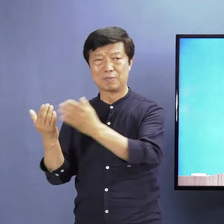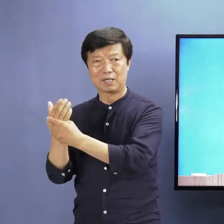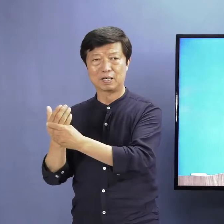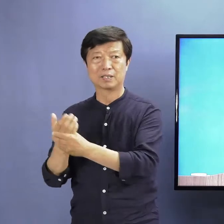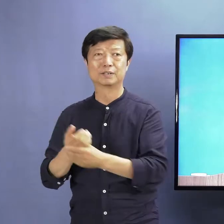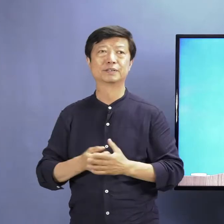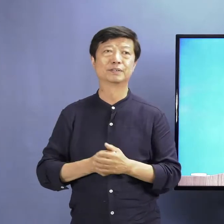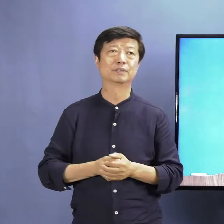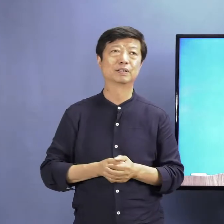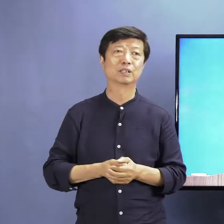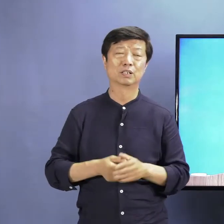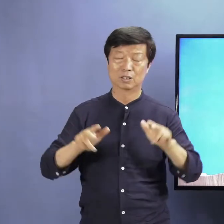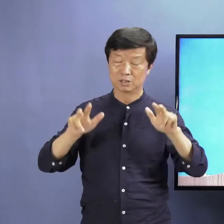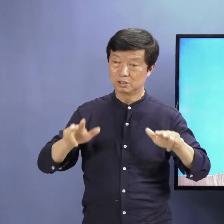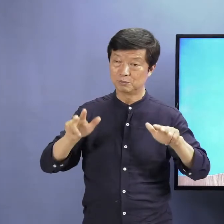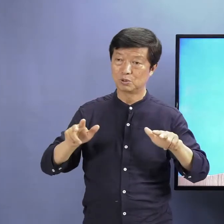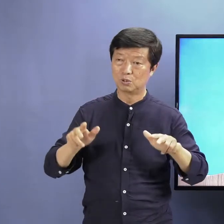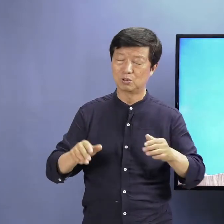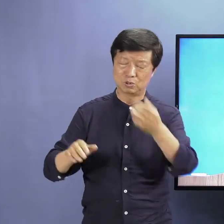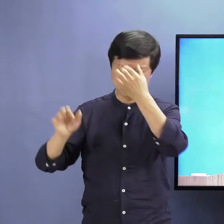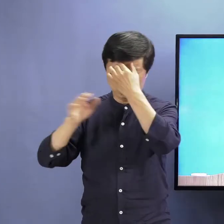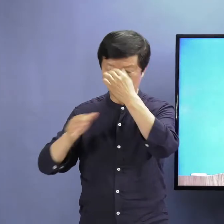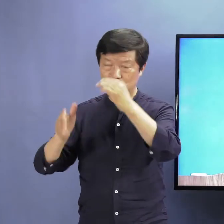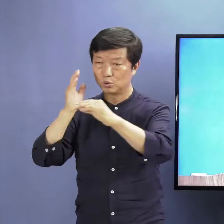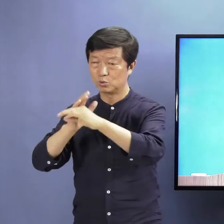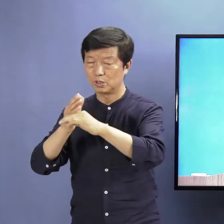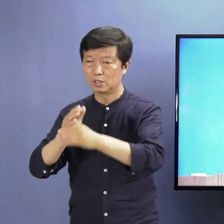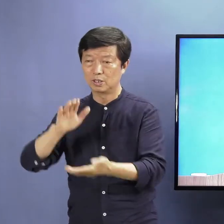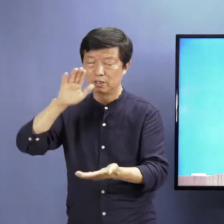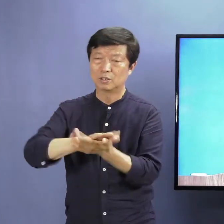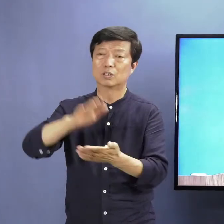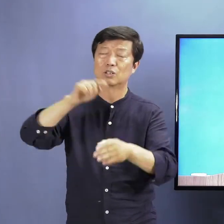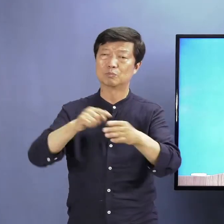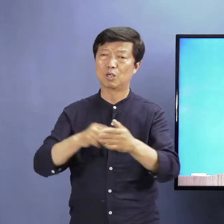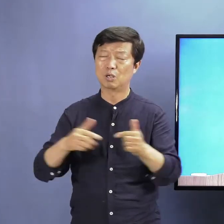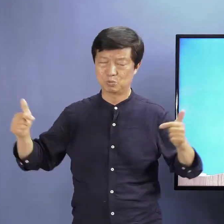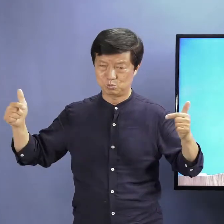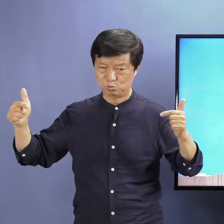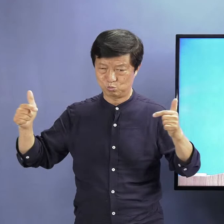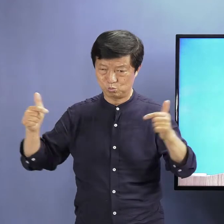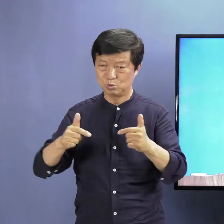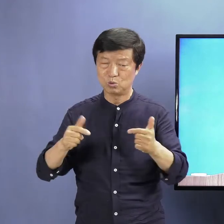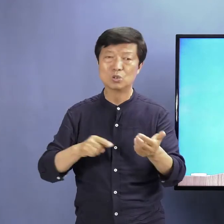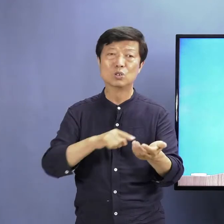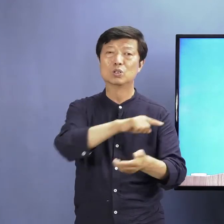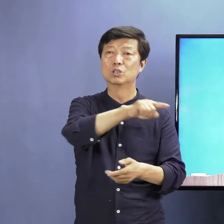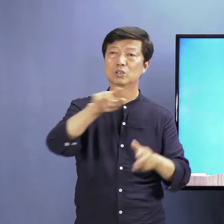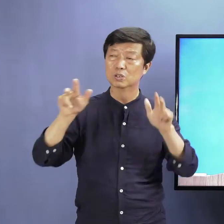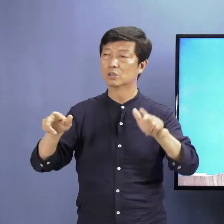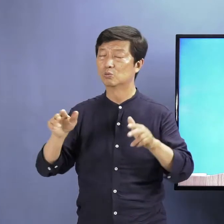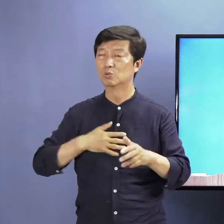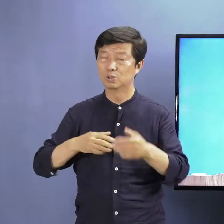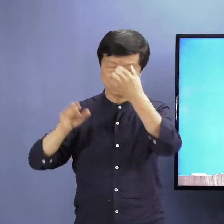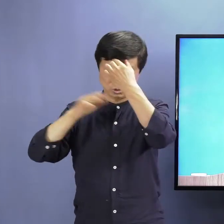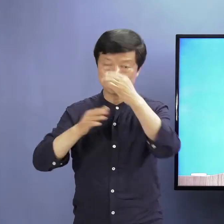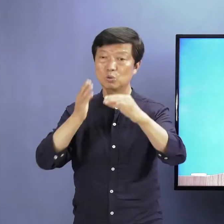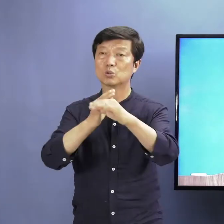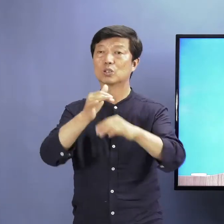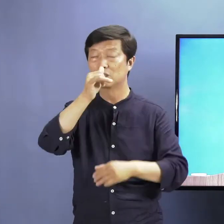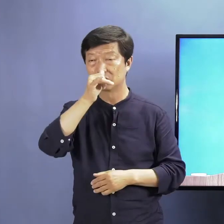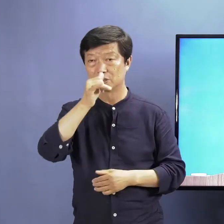보면 성도들 중에서 정말 뜨겁던 신앙들을 다 잃어버리고 있는 분들도 지금 보면요, 뭐 정말 어떻게 하다